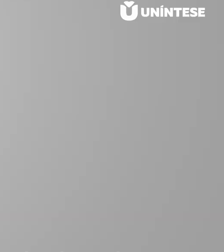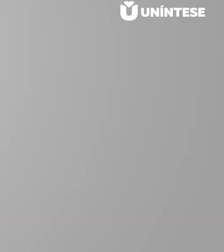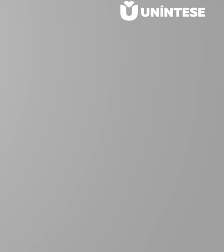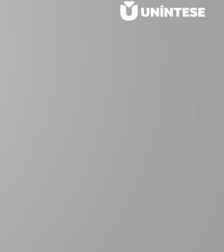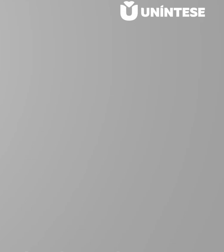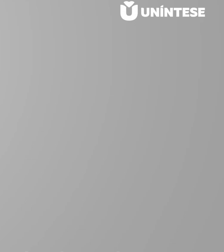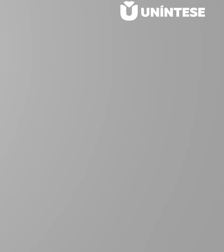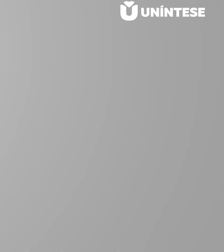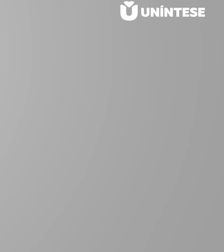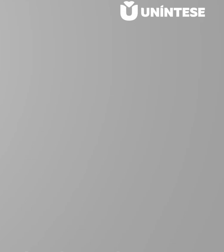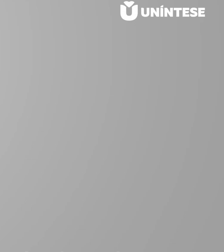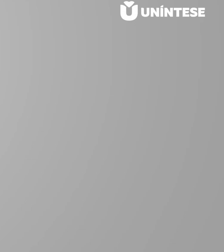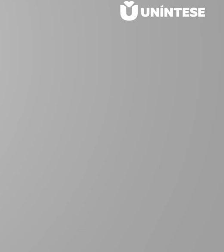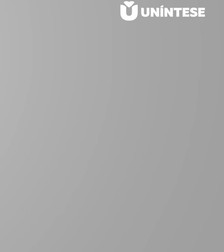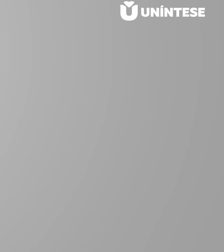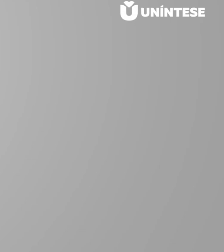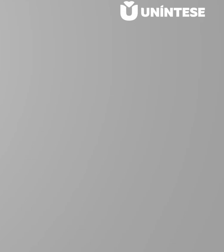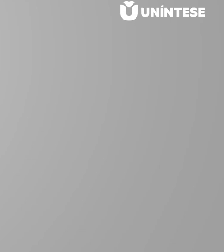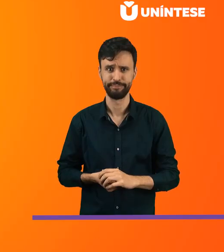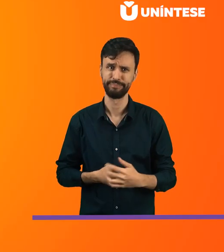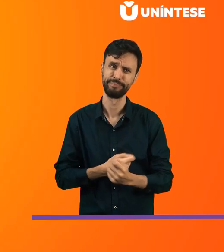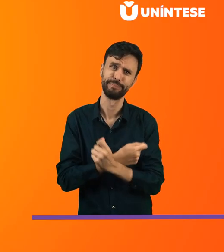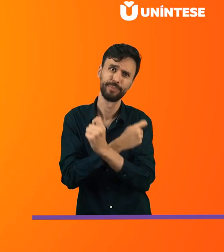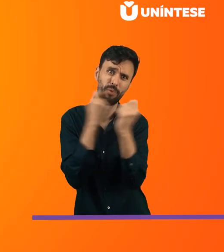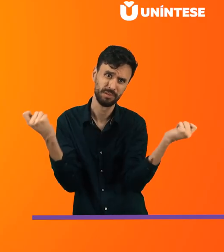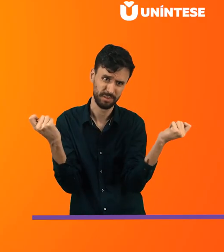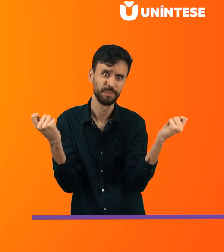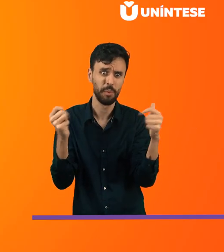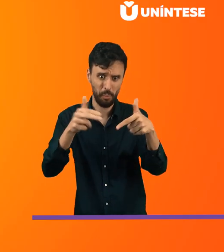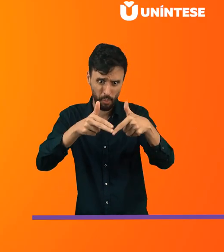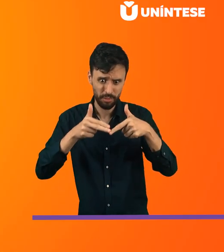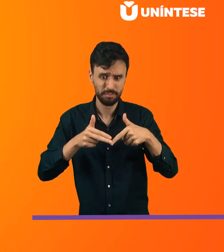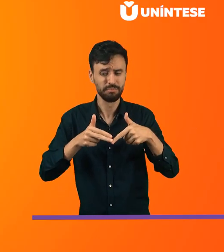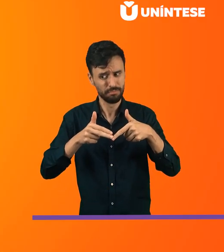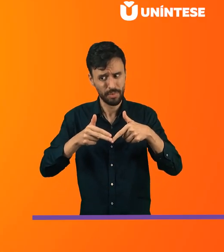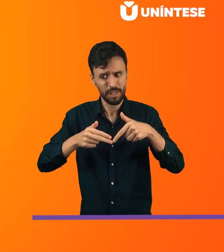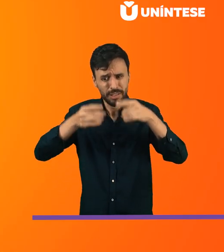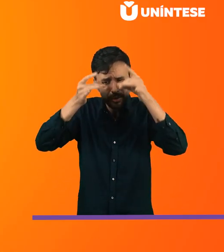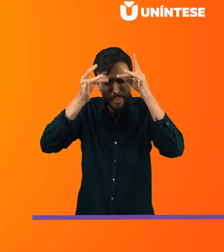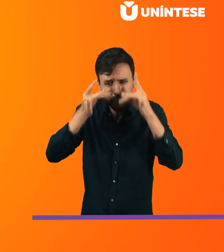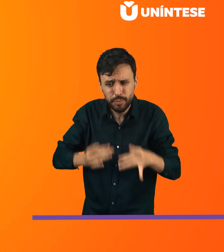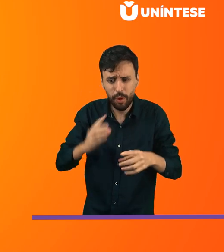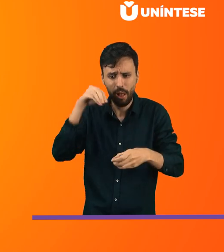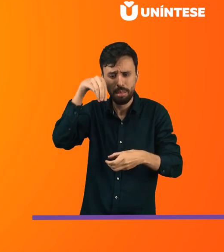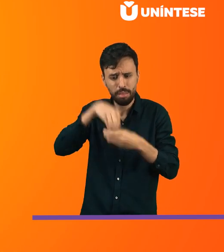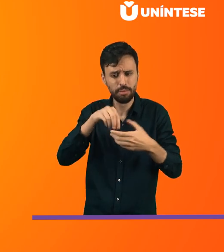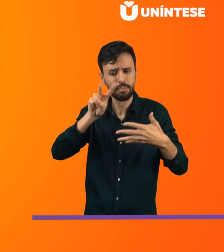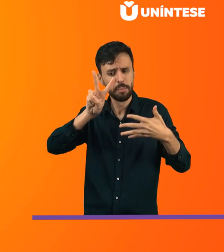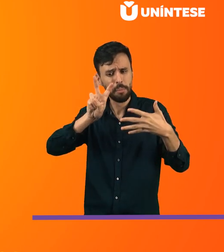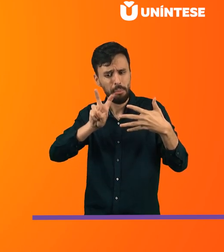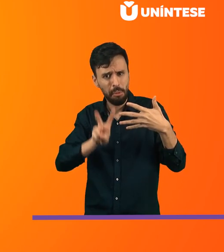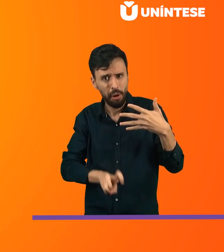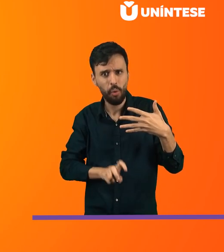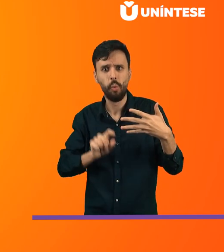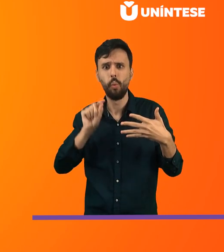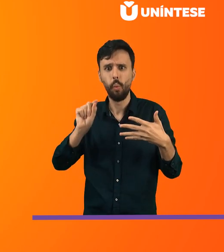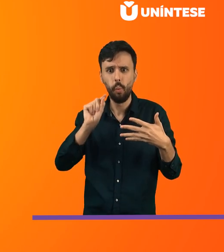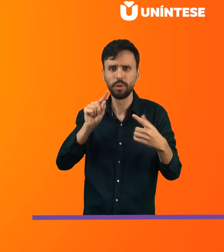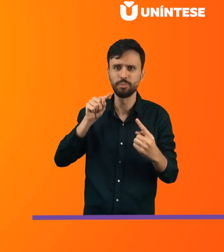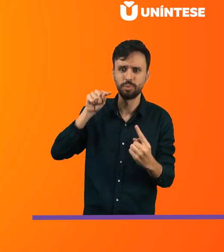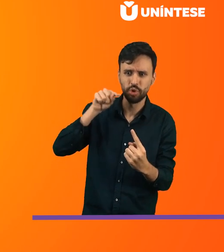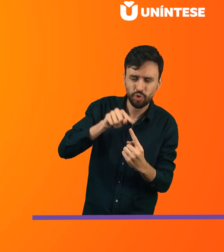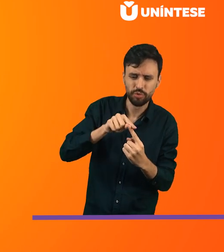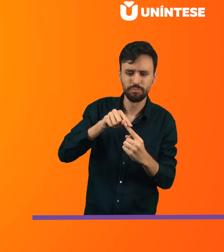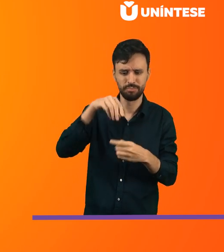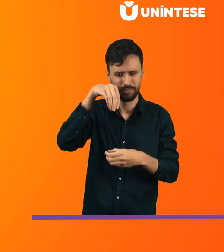no dia tal, no lugar tal, e aí você vai. Não dá, né, gente? A gente tem que explicar para ele também o que vai acontecer. O que de legal